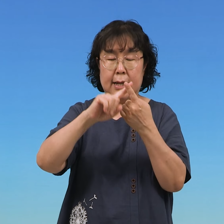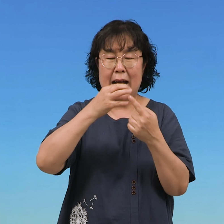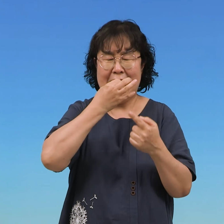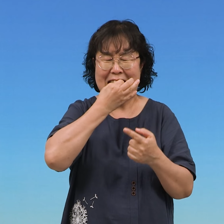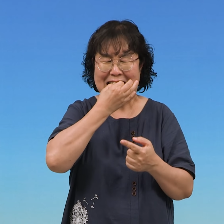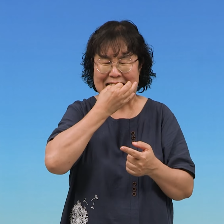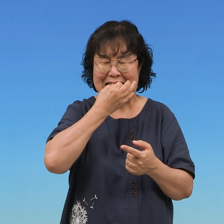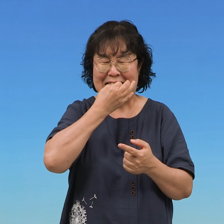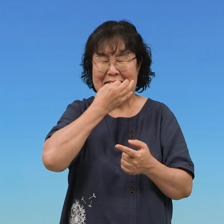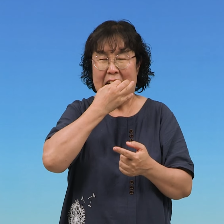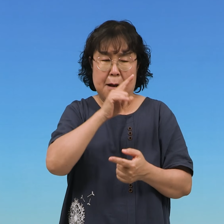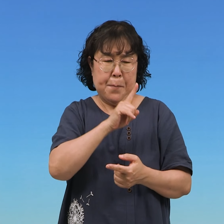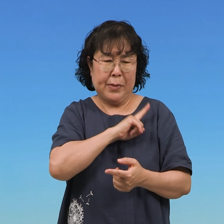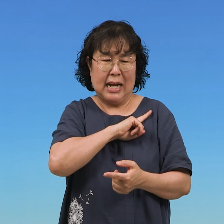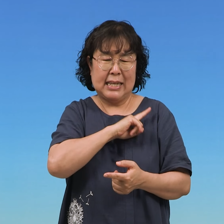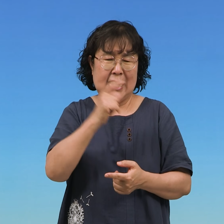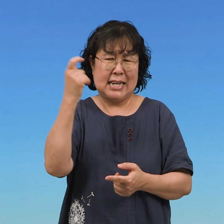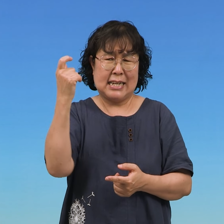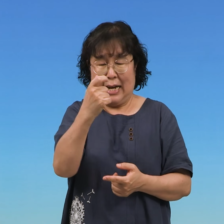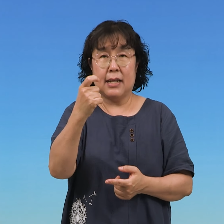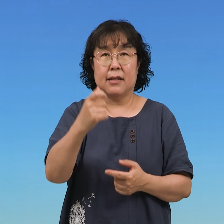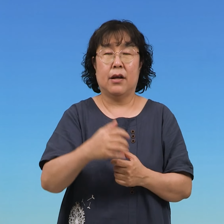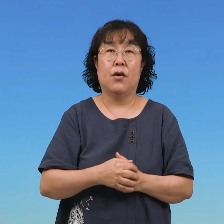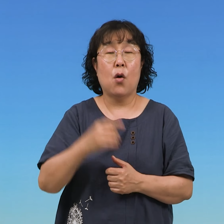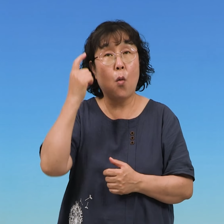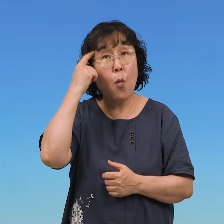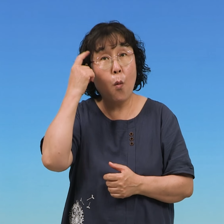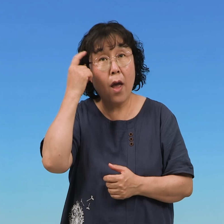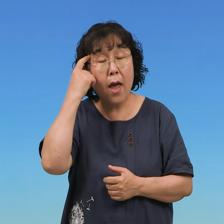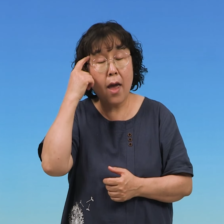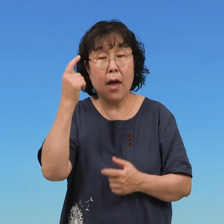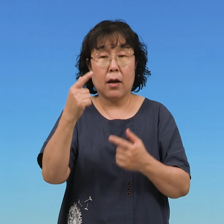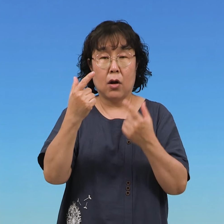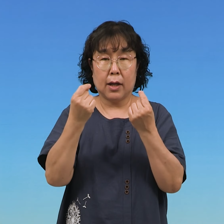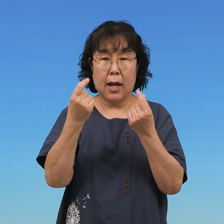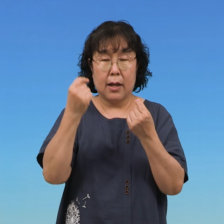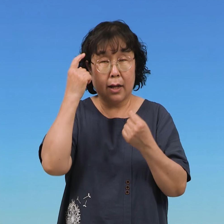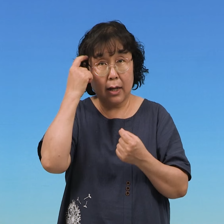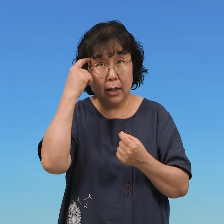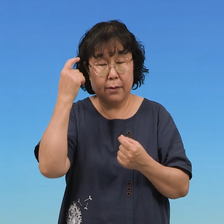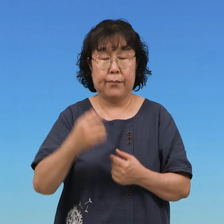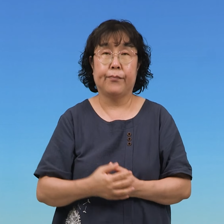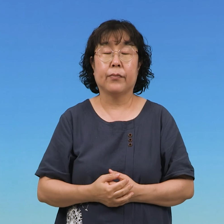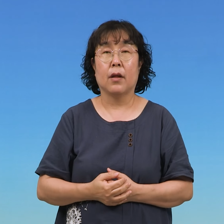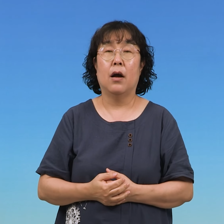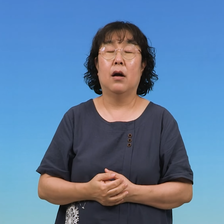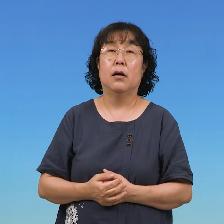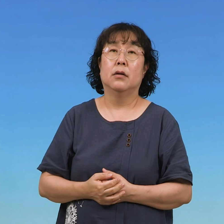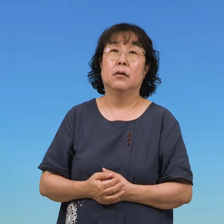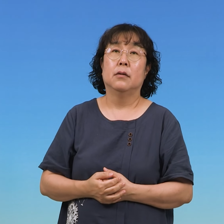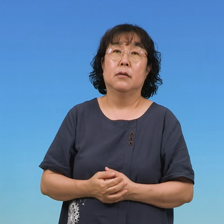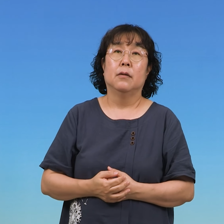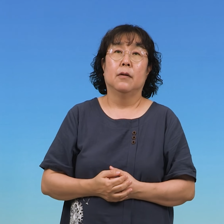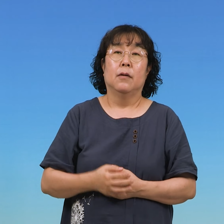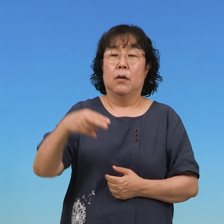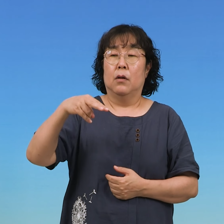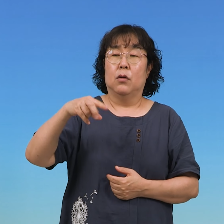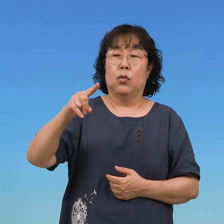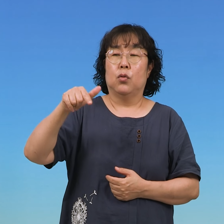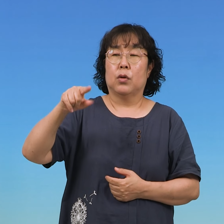강했던 분입니다. 무슨 근거로 이런 생각을 하게 되는지 설명을 드릴게요. 이제